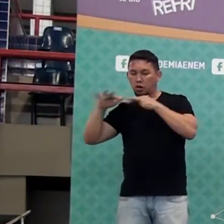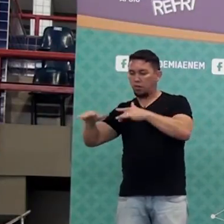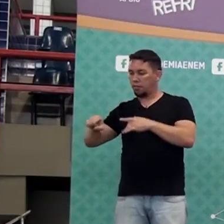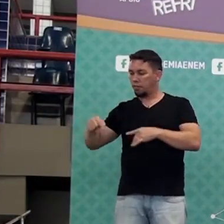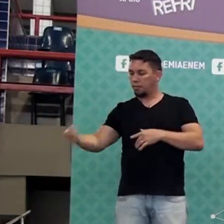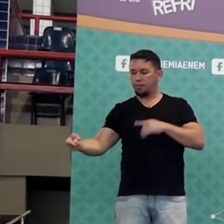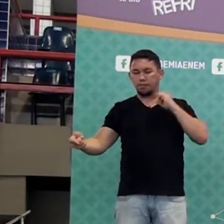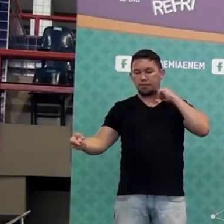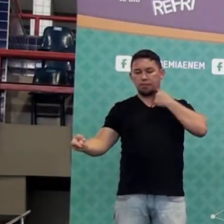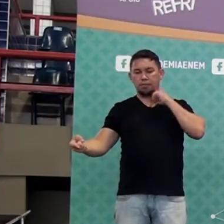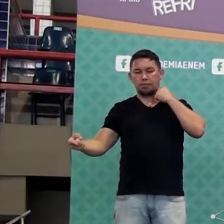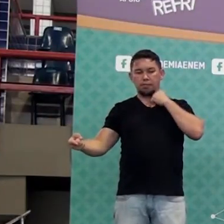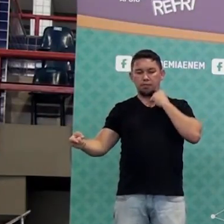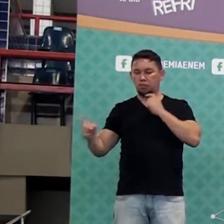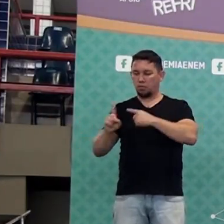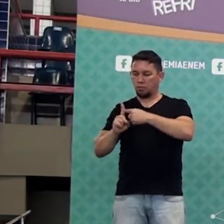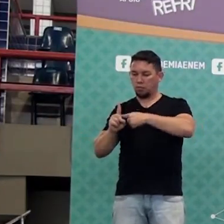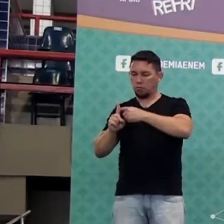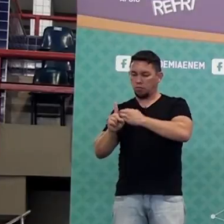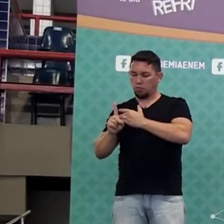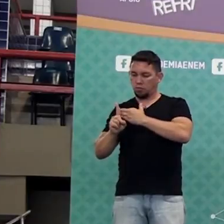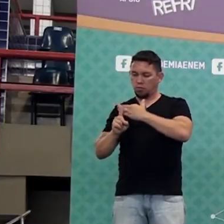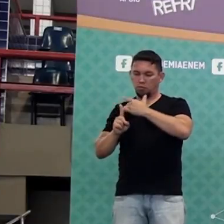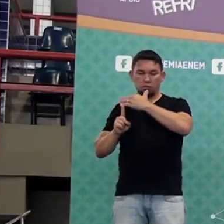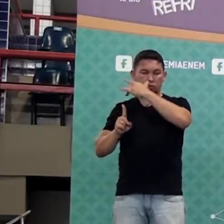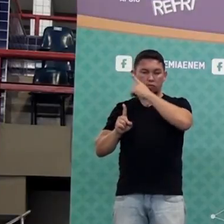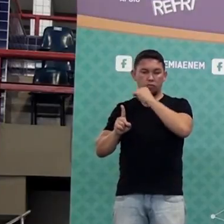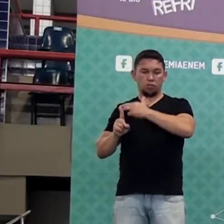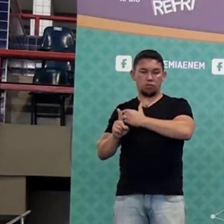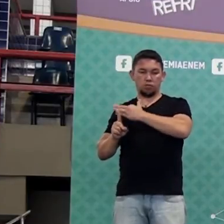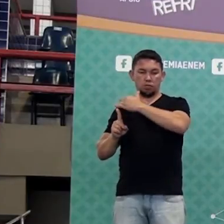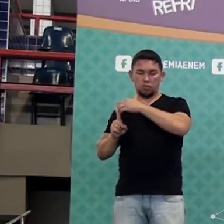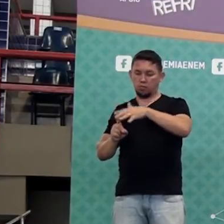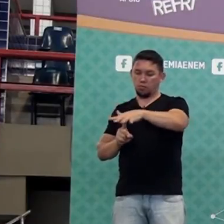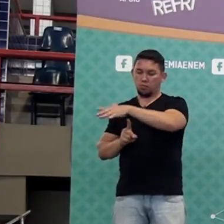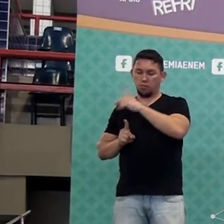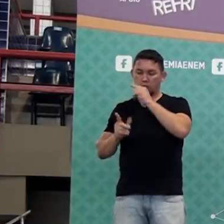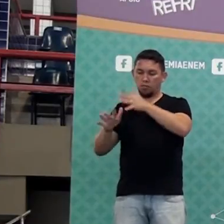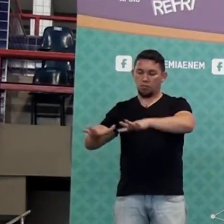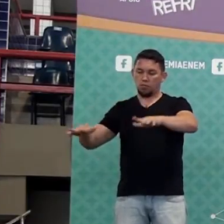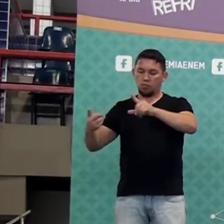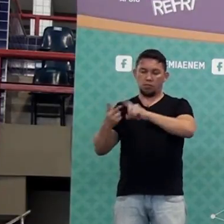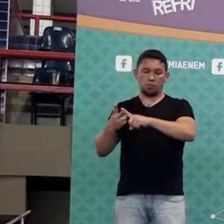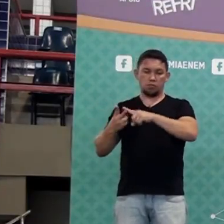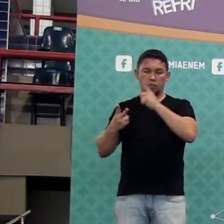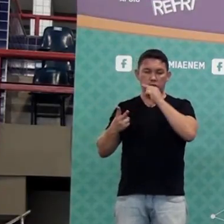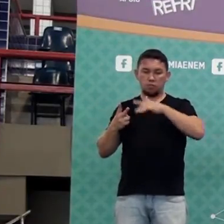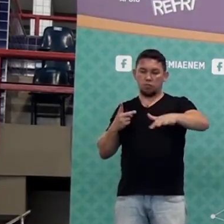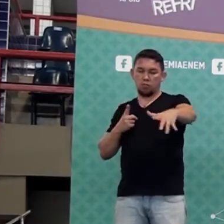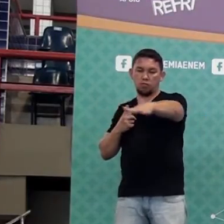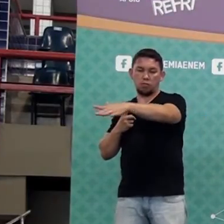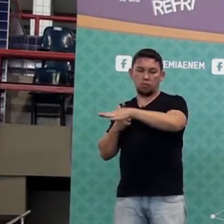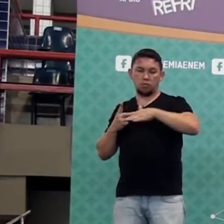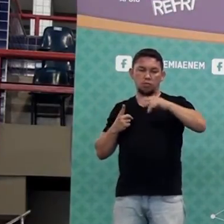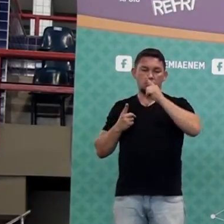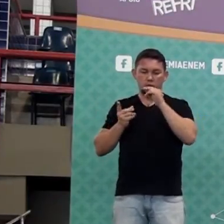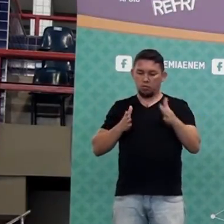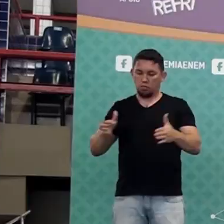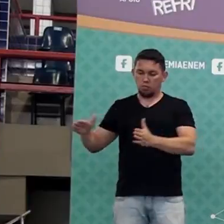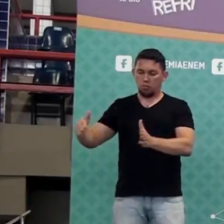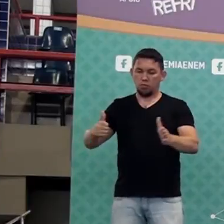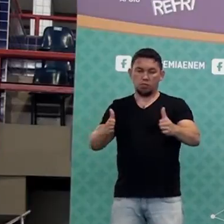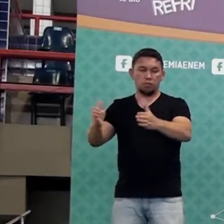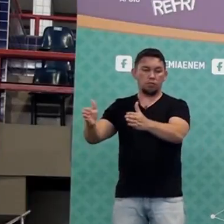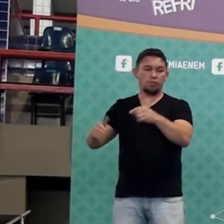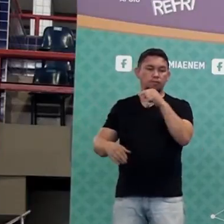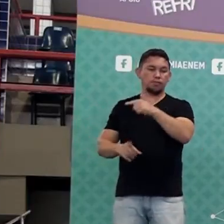a poluição térmica da água. Se eu aumento a temperatura da água de um oceano, ou então se eu aumento a temperatura da água de um rio ou de